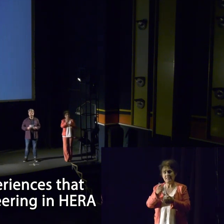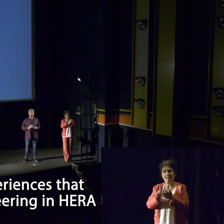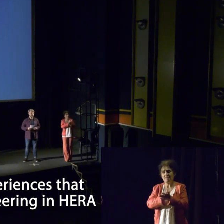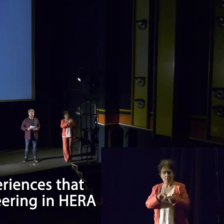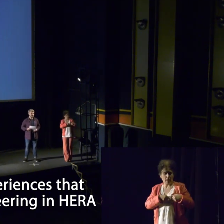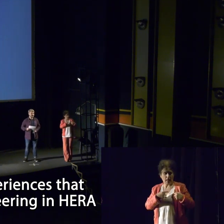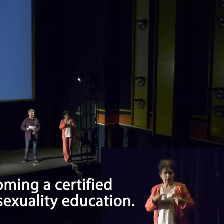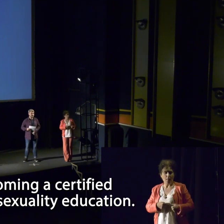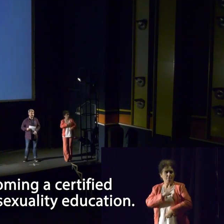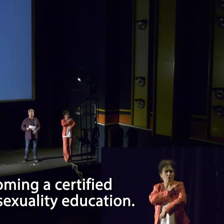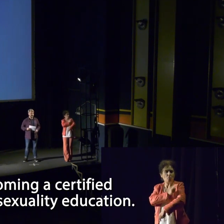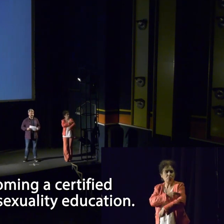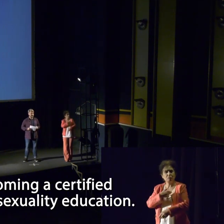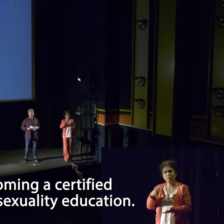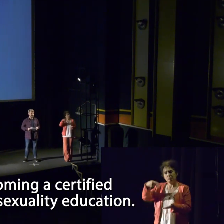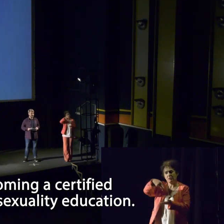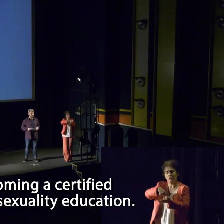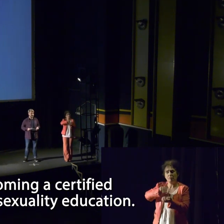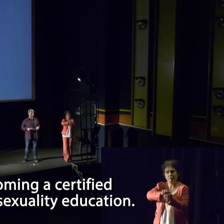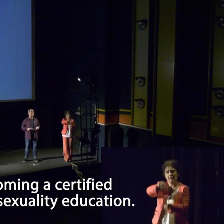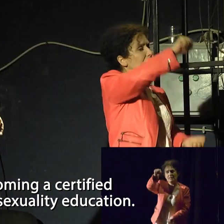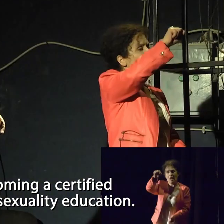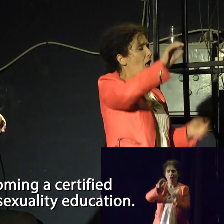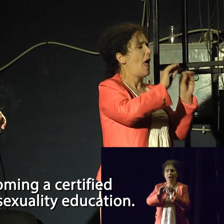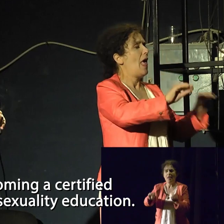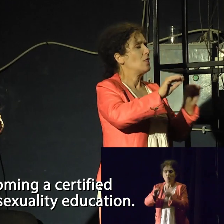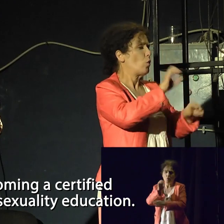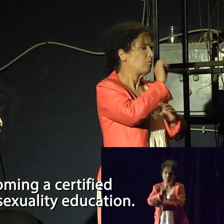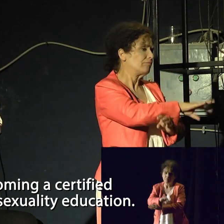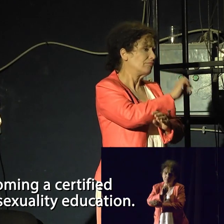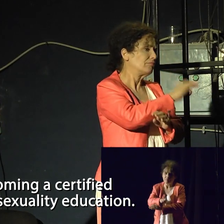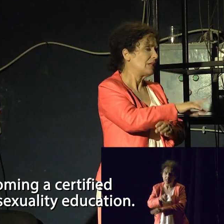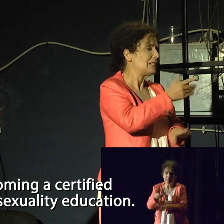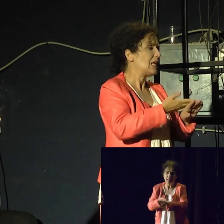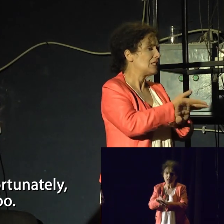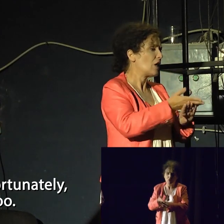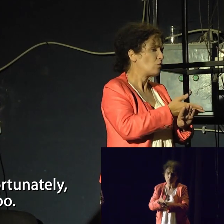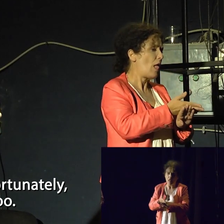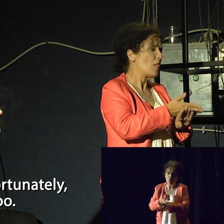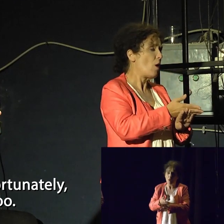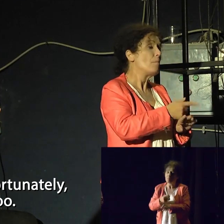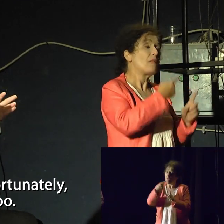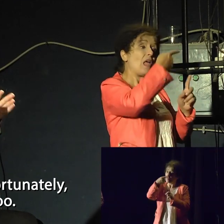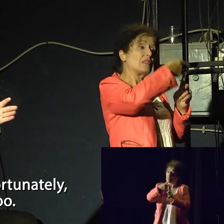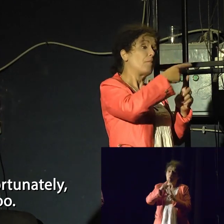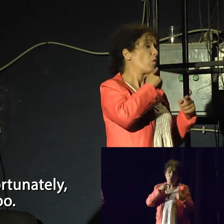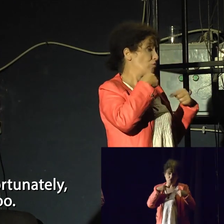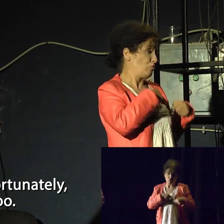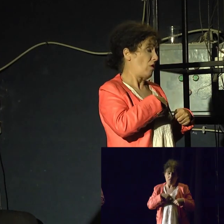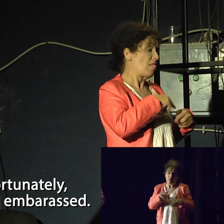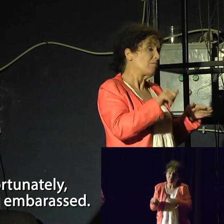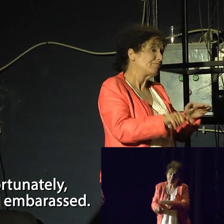волонтирањето во Хера беше можноста да станам сертифициран едукатор по сеопфатно сексуално образование. Тема која што за жал се уште е